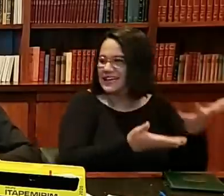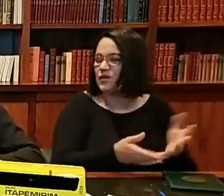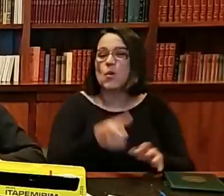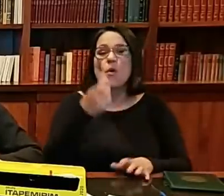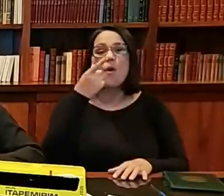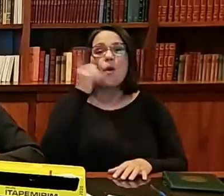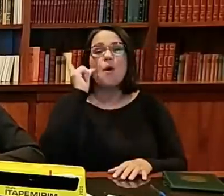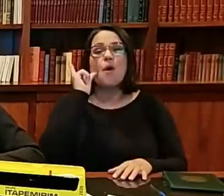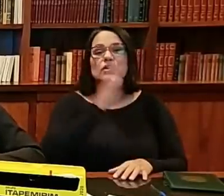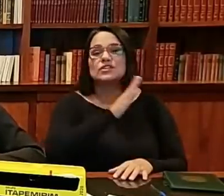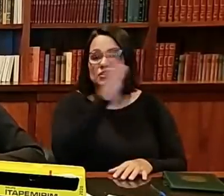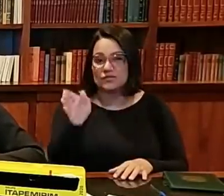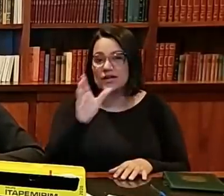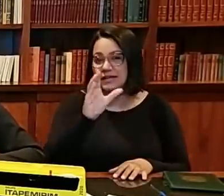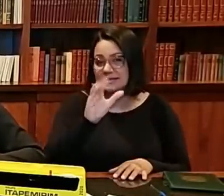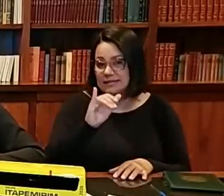ontem no Sirius, em Campinas.